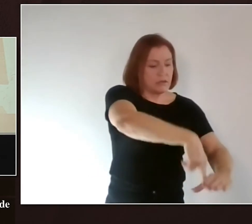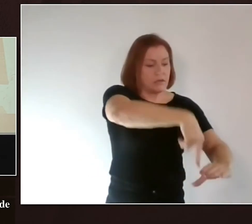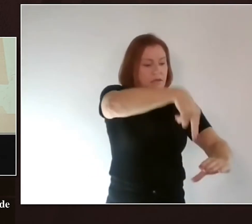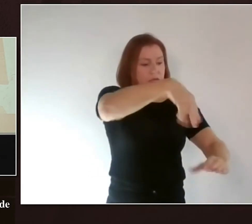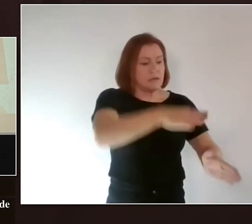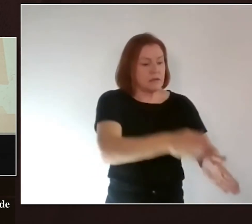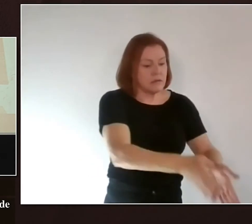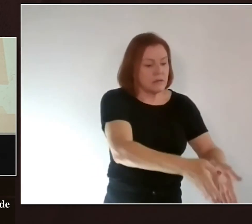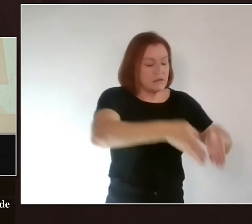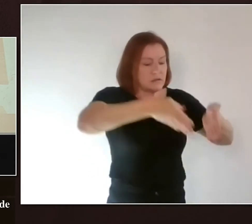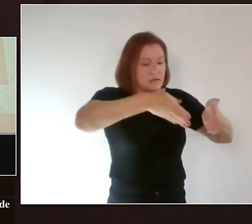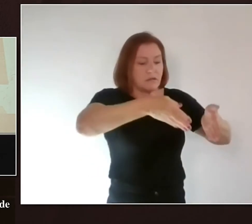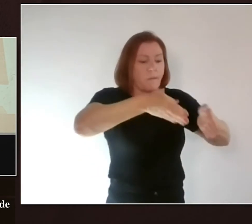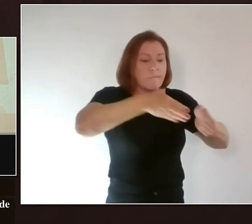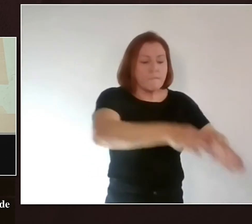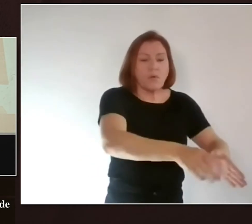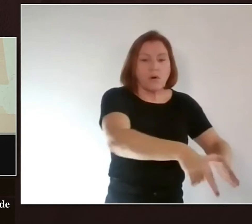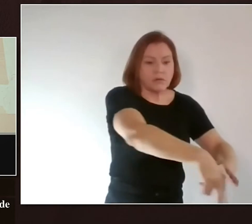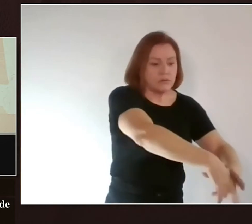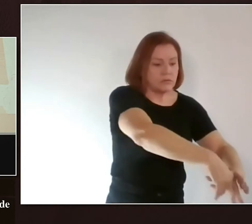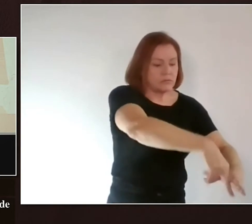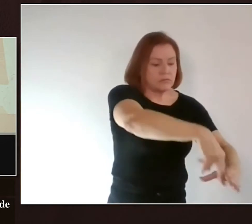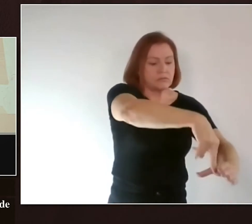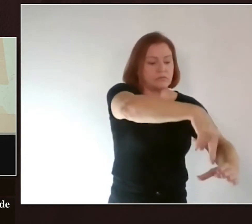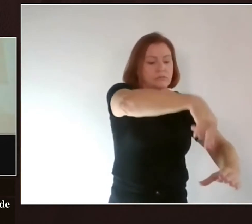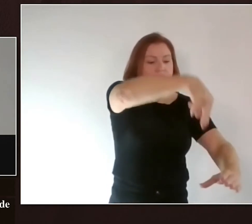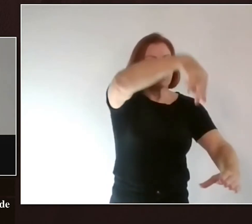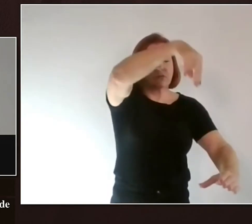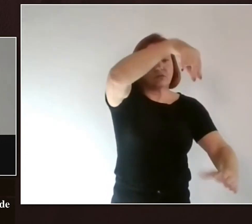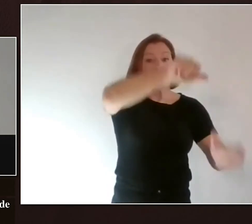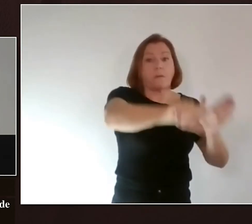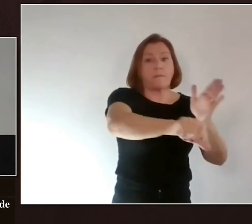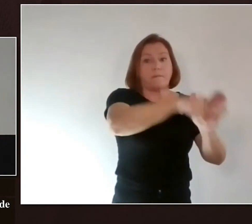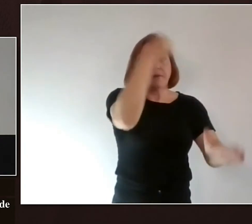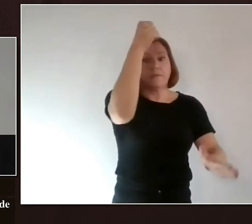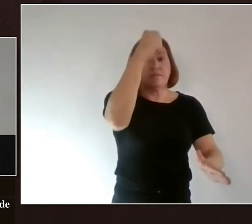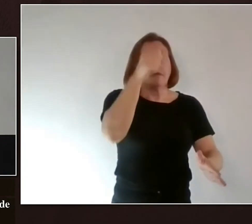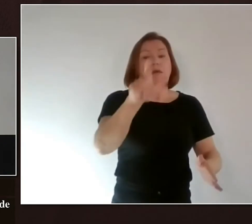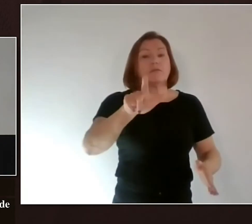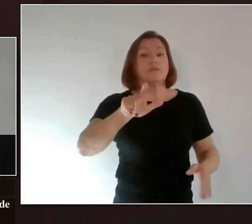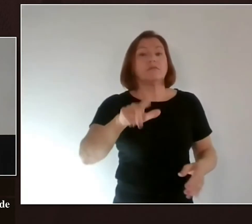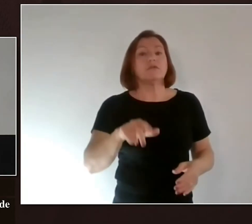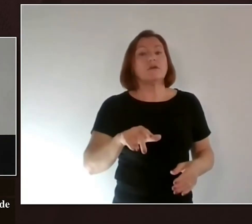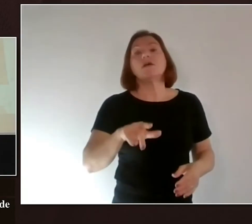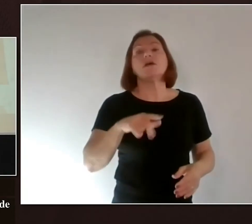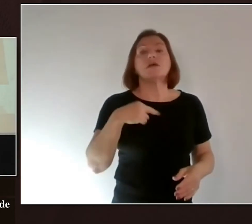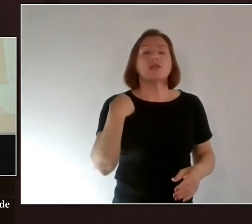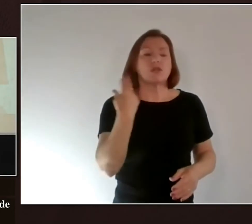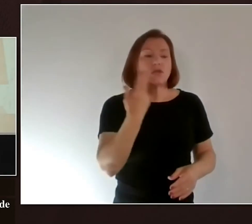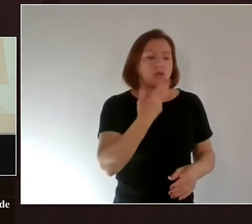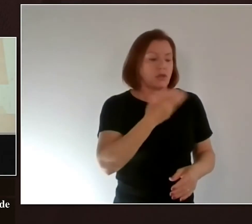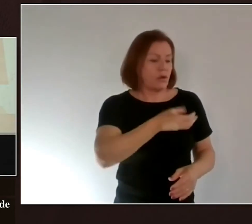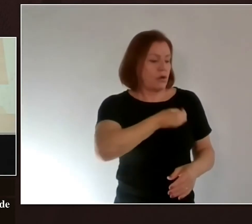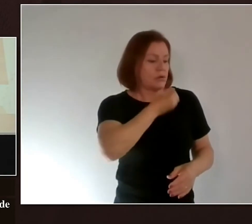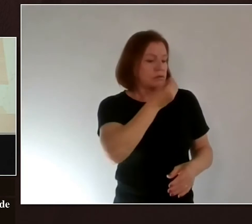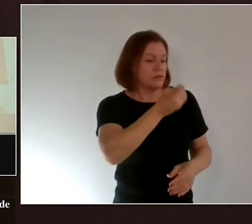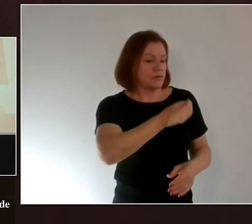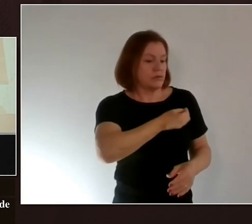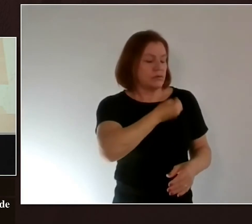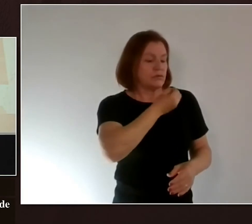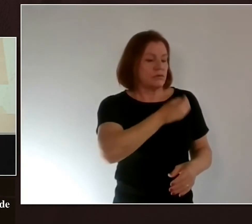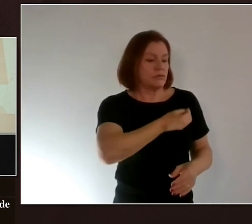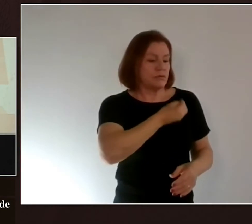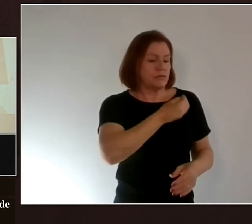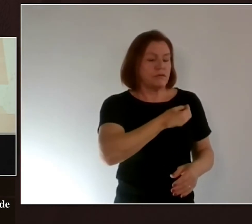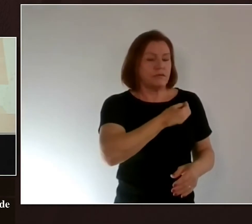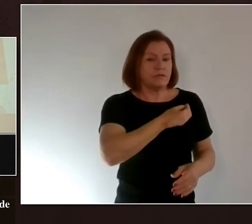primeiro. Então, os mortos em Cristo ressuscitarão primeiro e depois os vivos, né, que